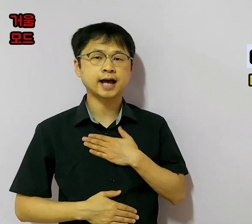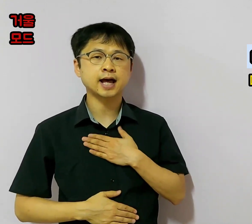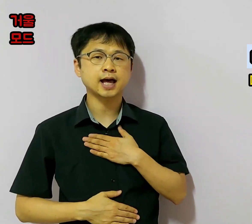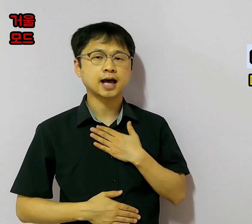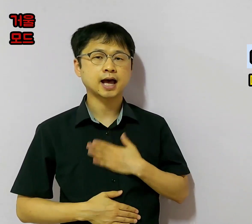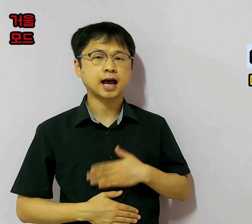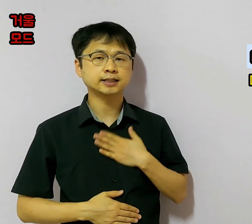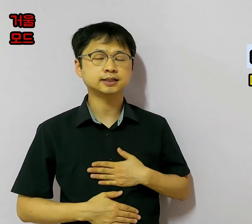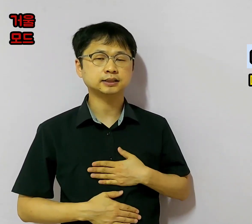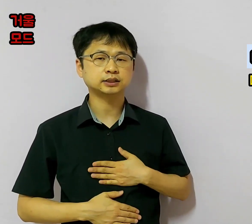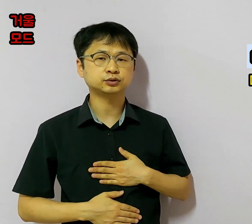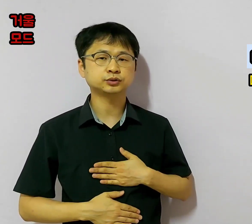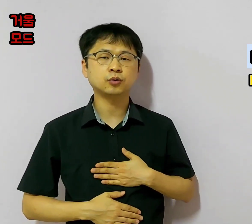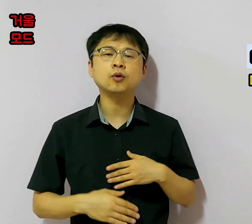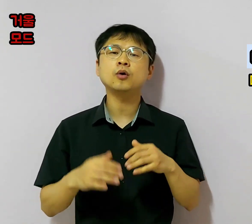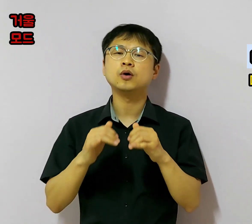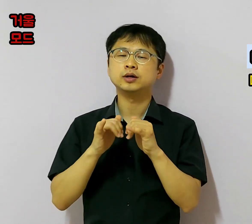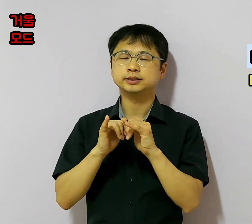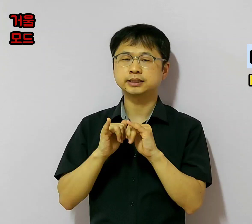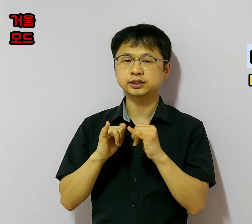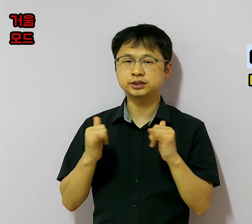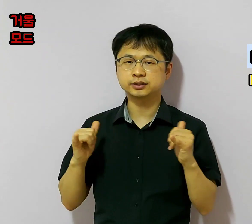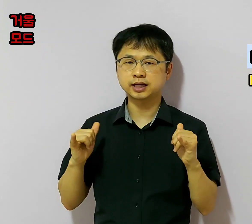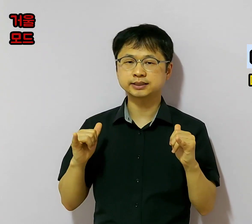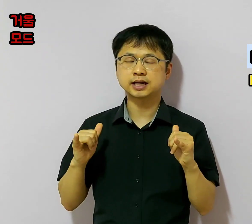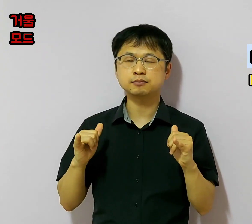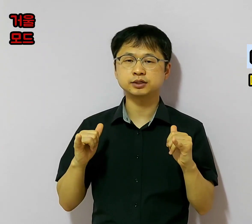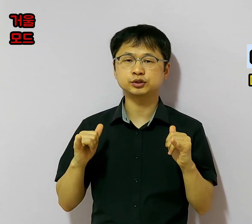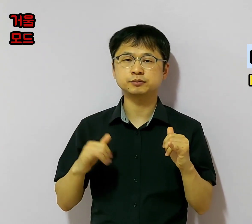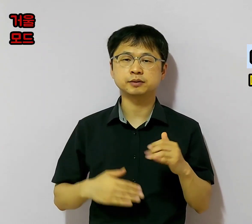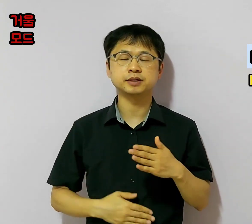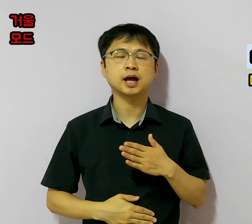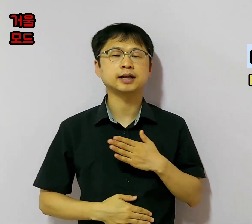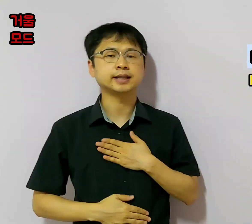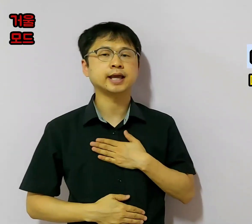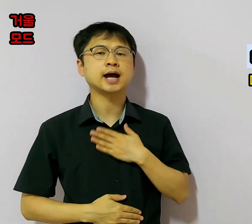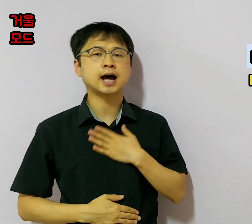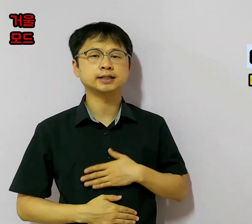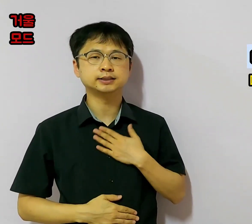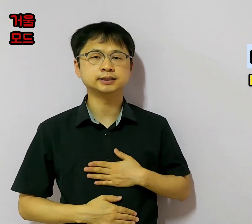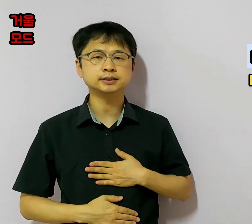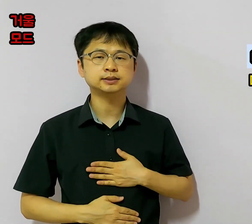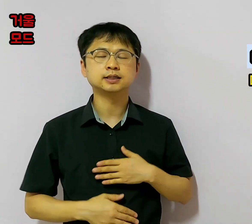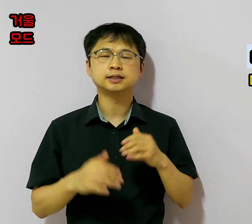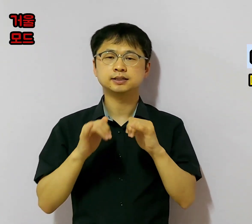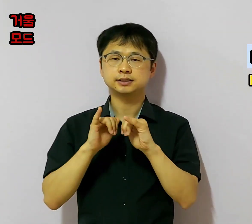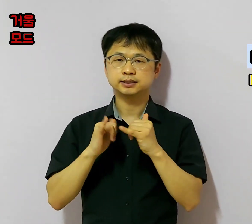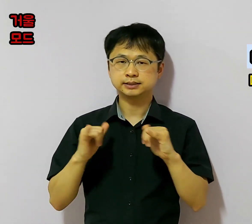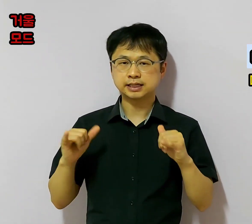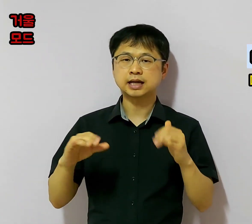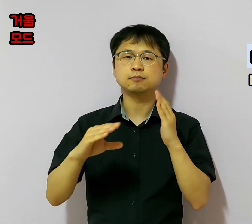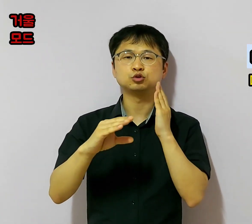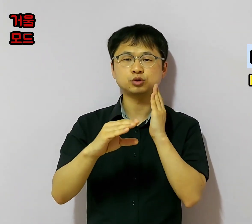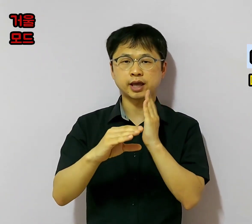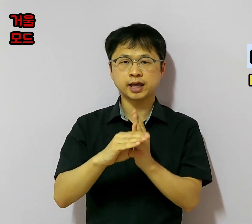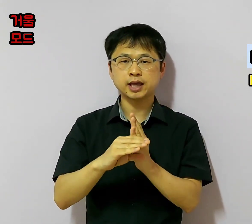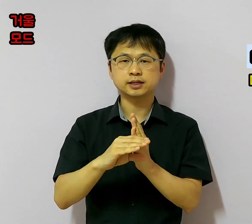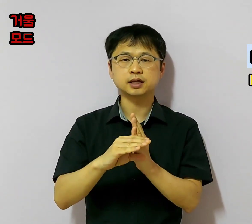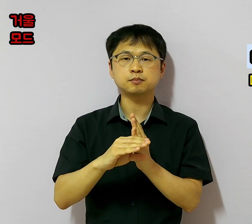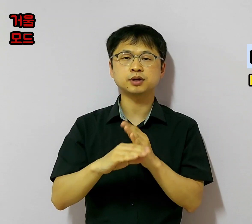내가 아는까지 해주시고 살짝 쉬었다가 사람을 해주시면 됩니다. 내가 아는 사람 중에 이렇게